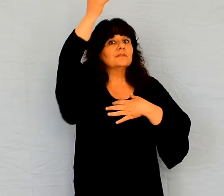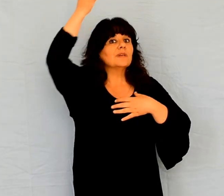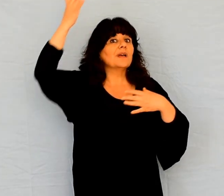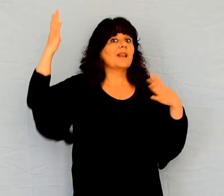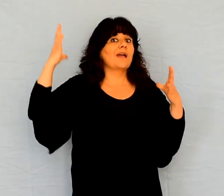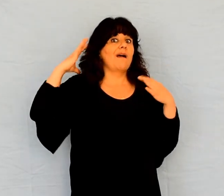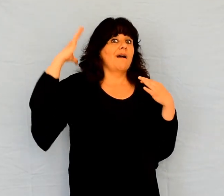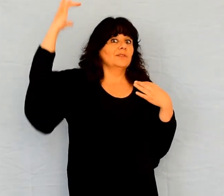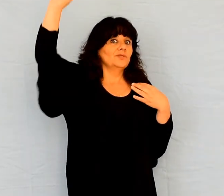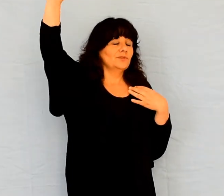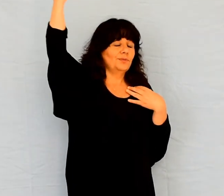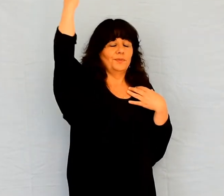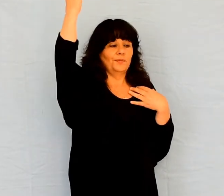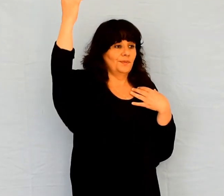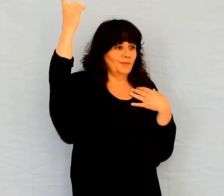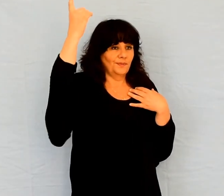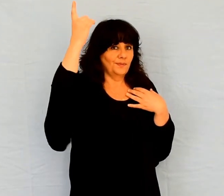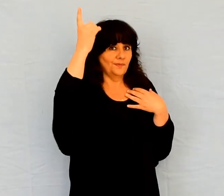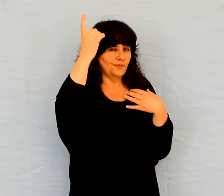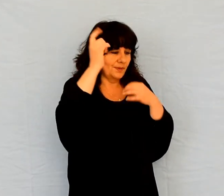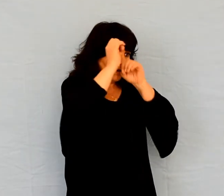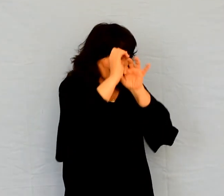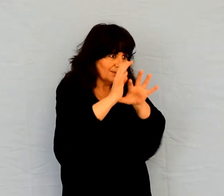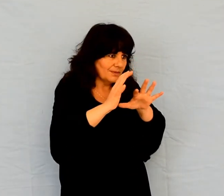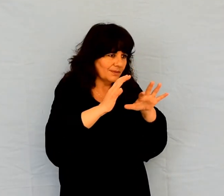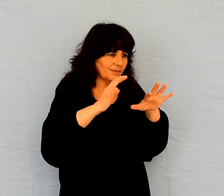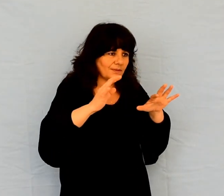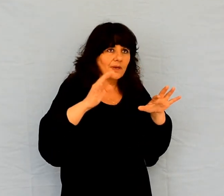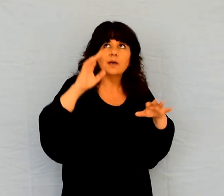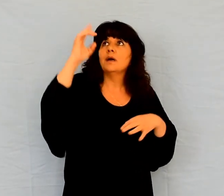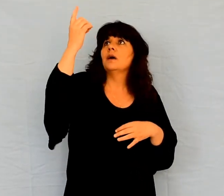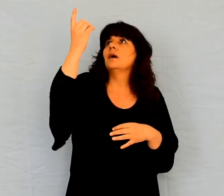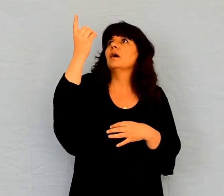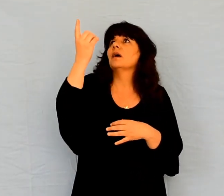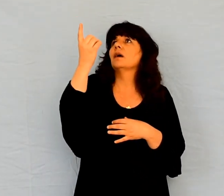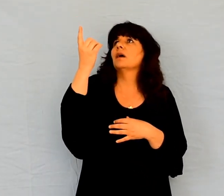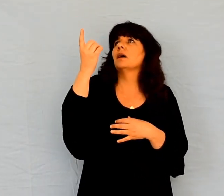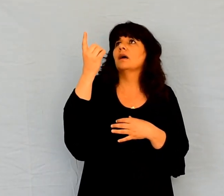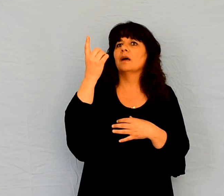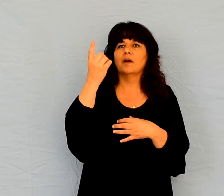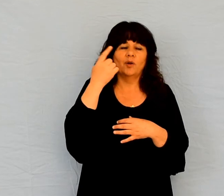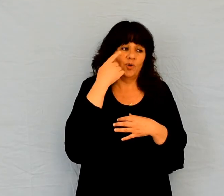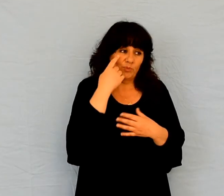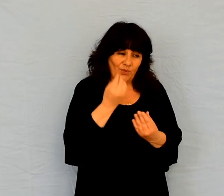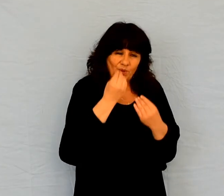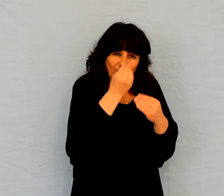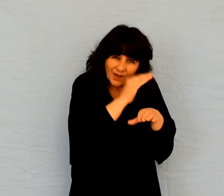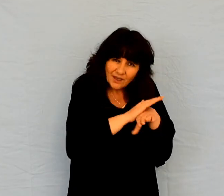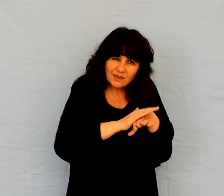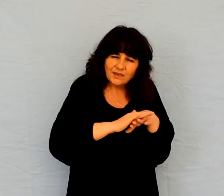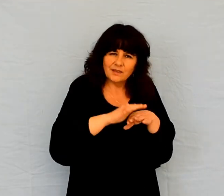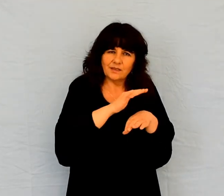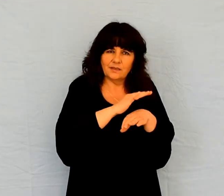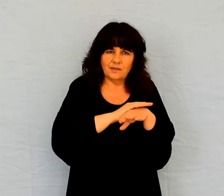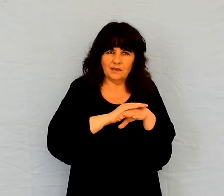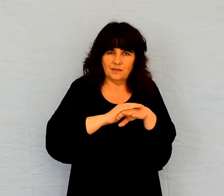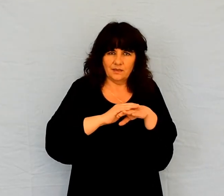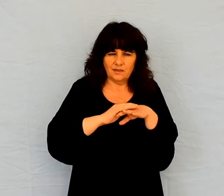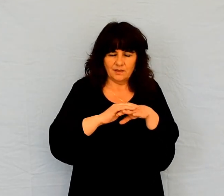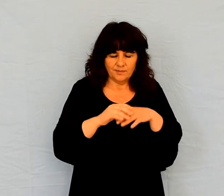Entré en agonie, Jésus priait avec plus d'insistance, et sa sueur devint